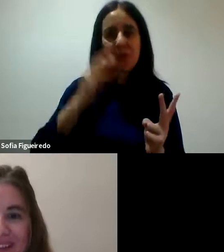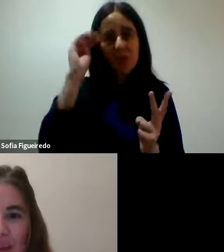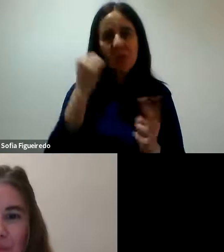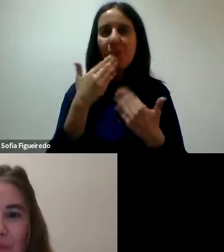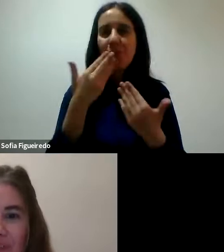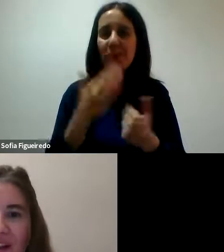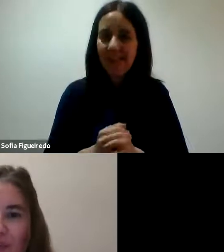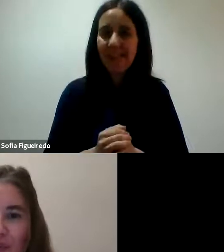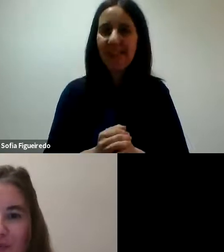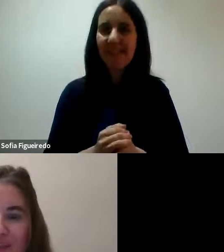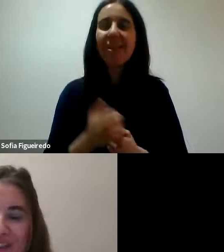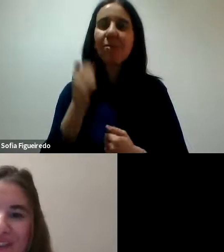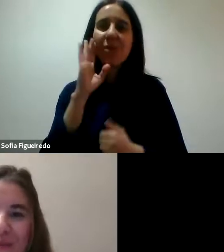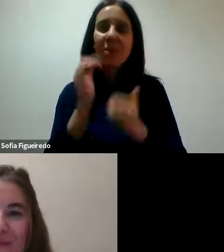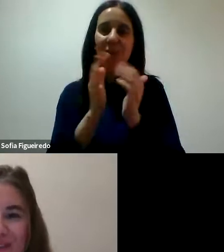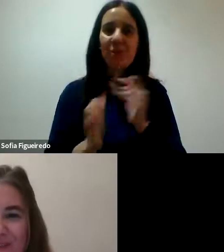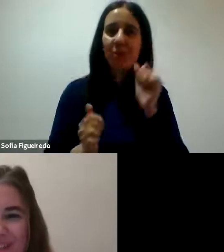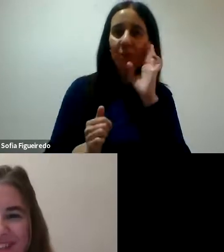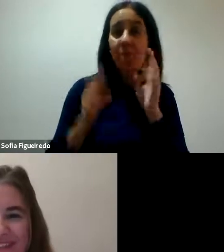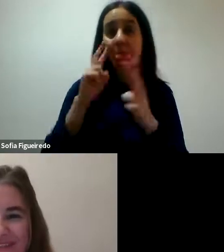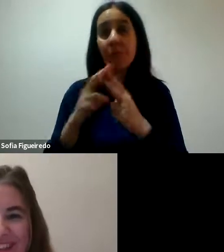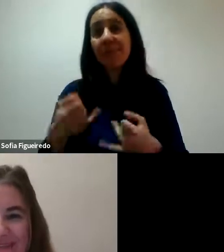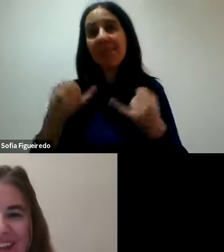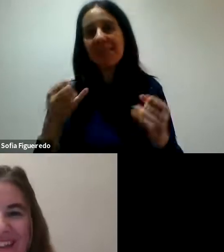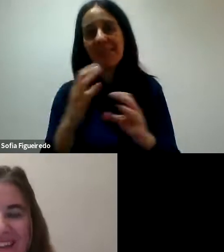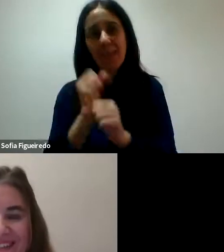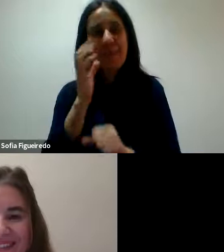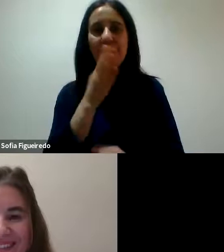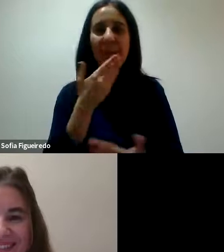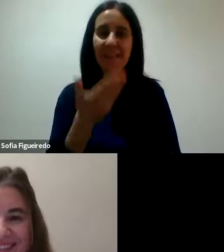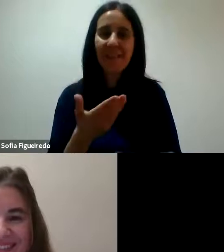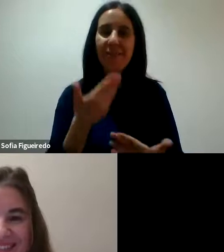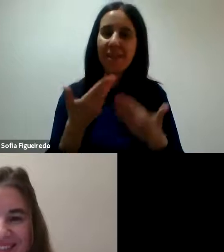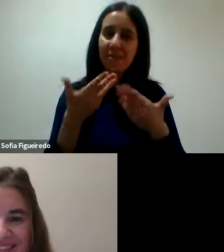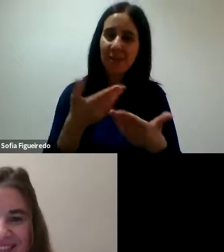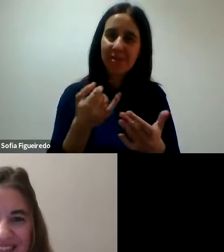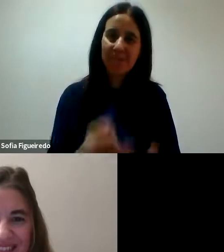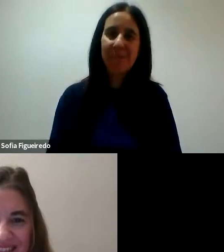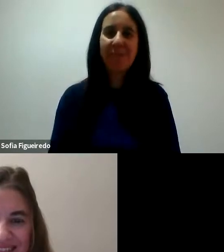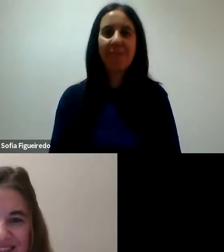obrigada, uma boa tarde a todos e até uma próxima sessão. Obrigada. Obrigado, até a próxima.